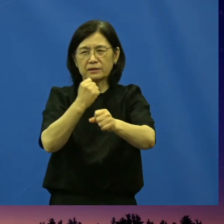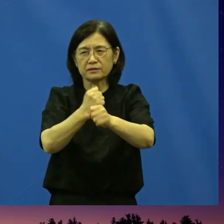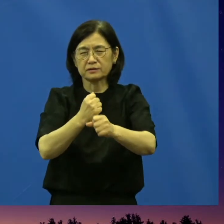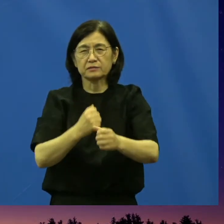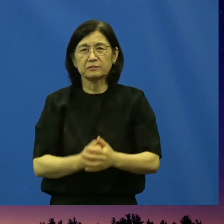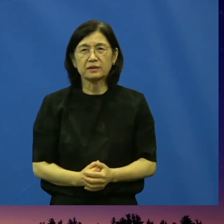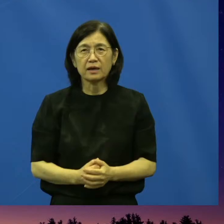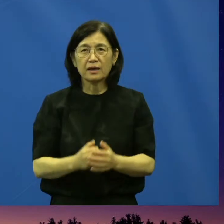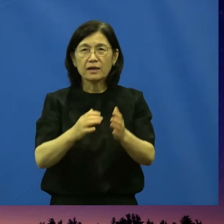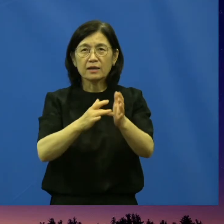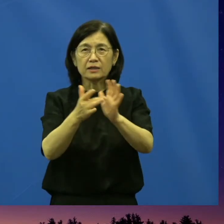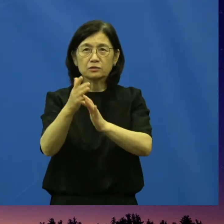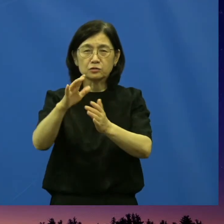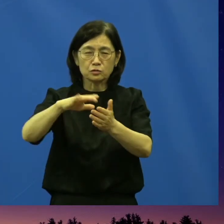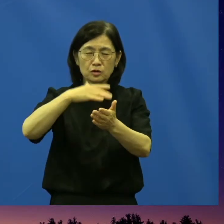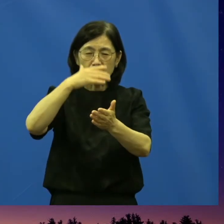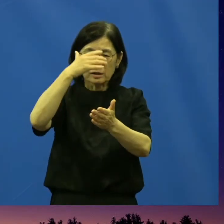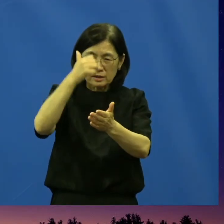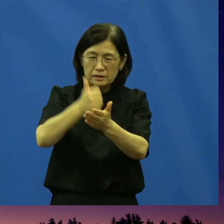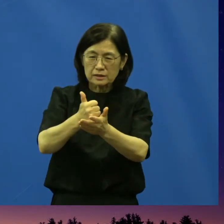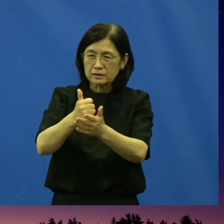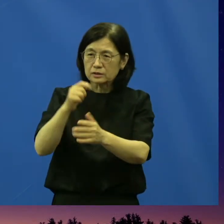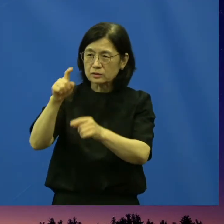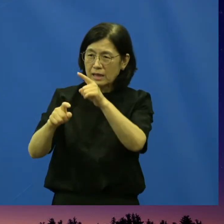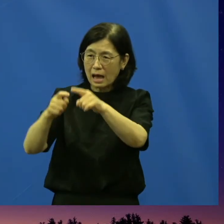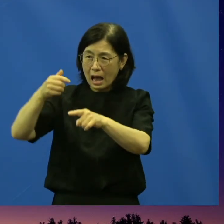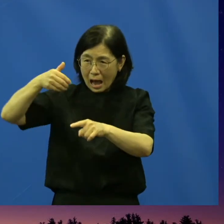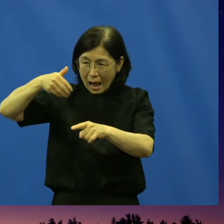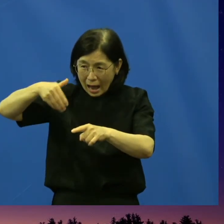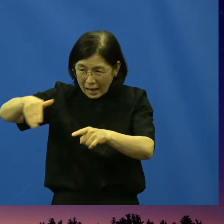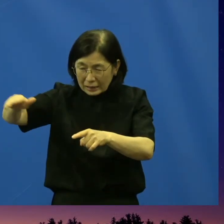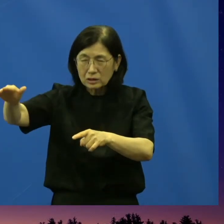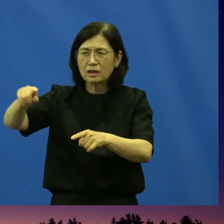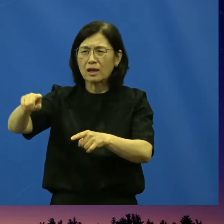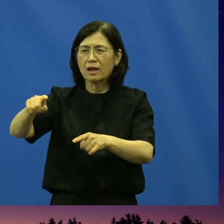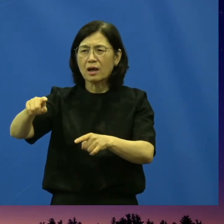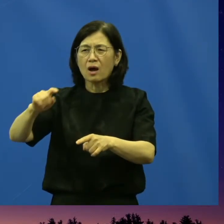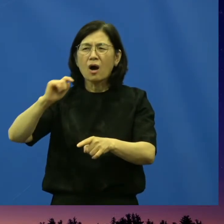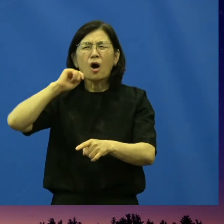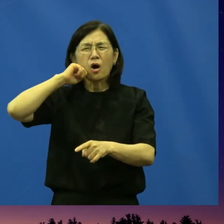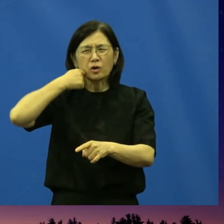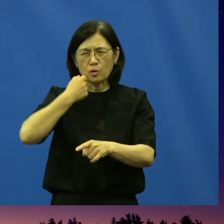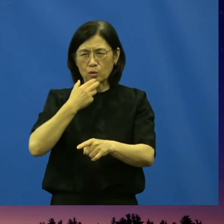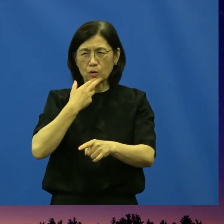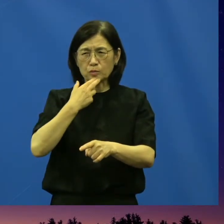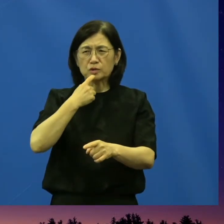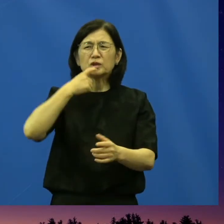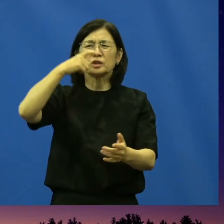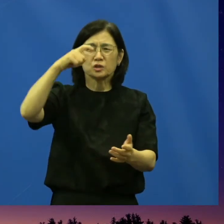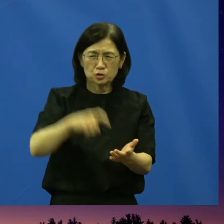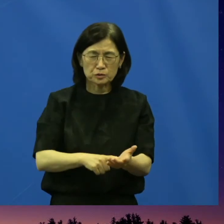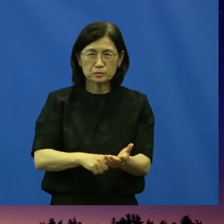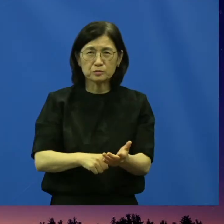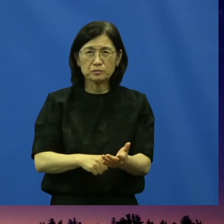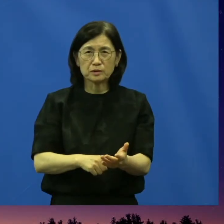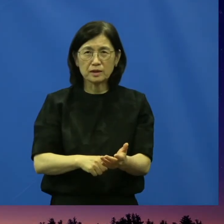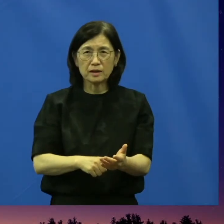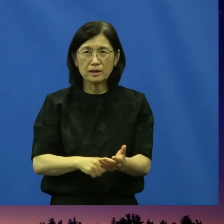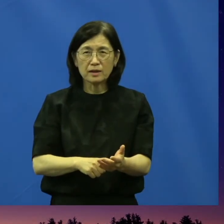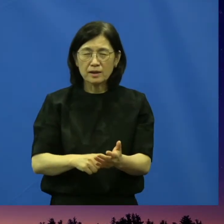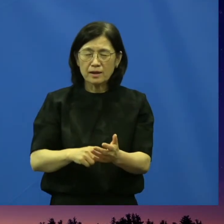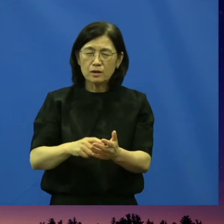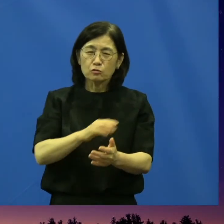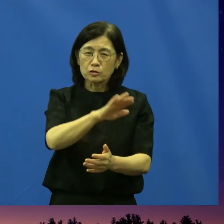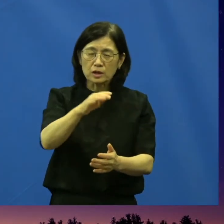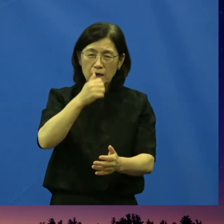하나가 예수 그리스도로 나아가는 길이 어렵지 않아요. 우리가 우리의 죄를 용서함 받기